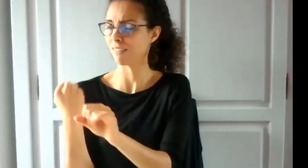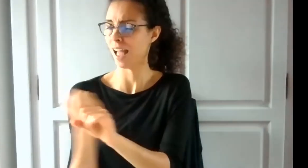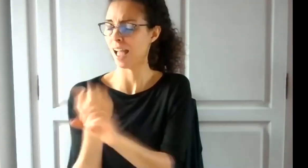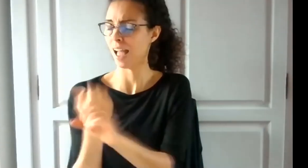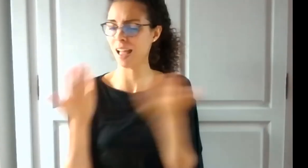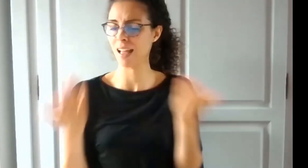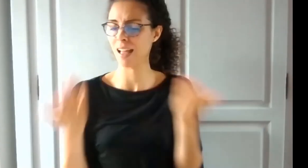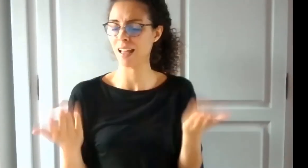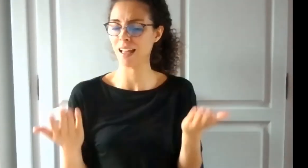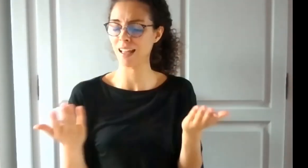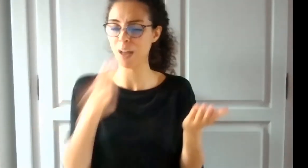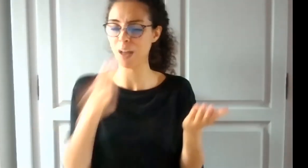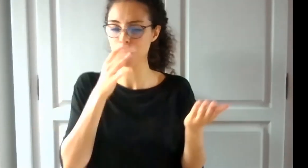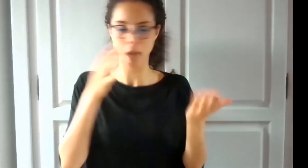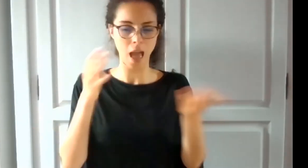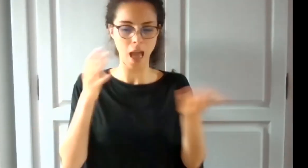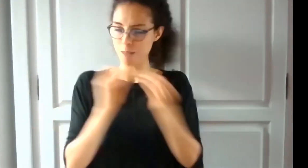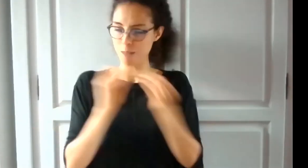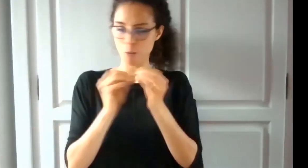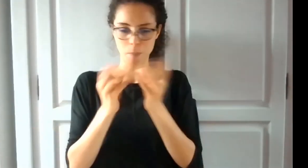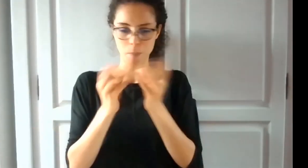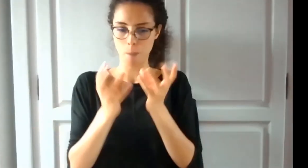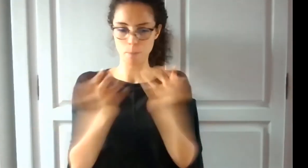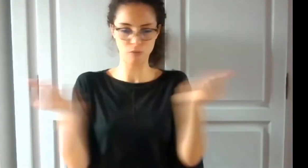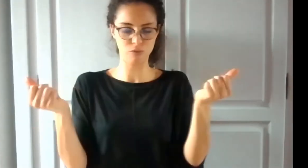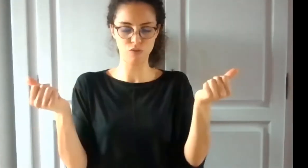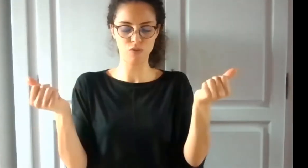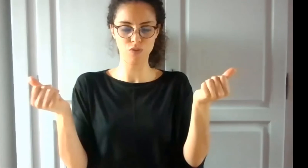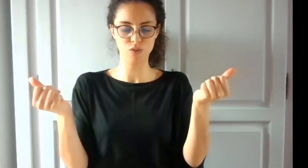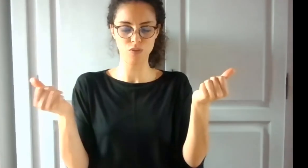à résoudre. Alors que